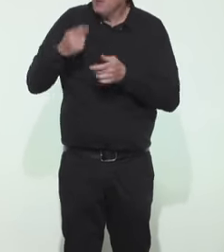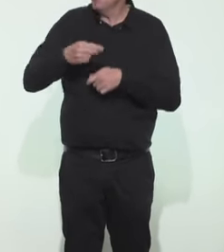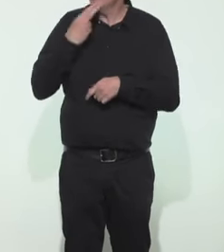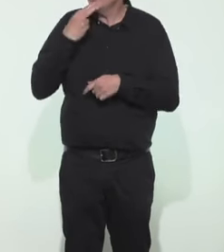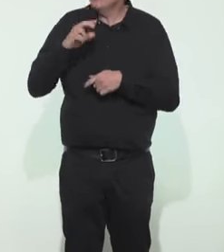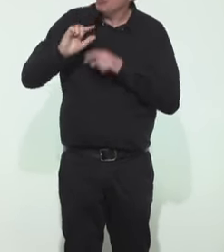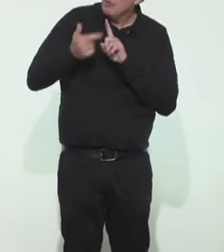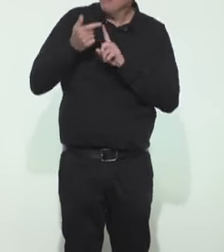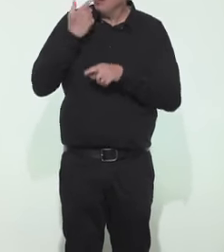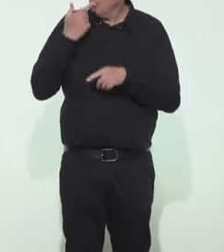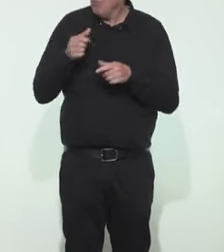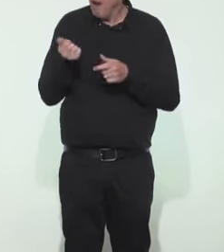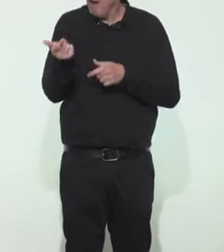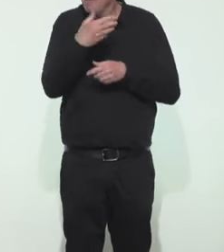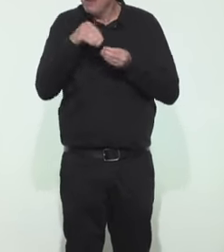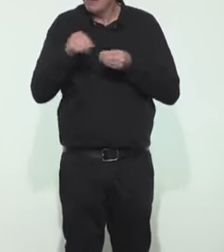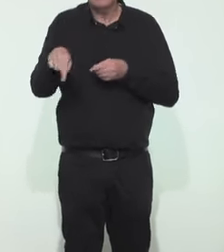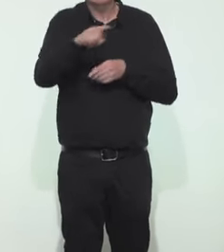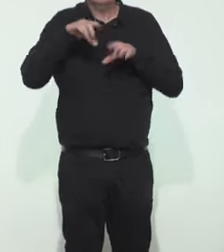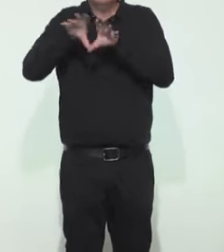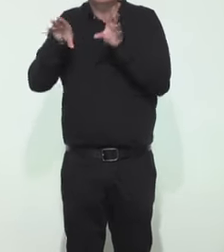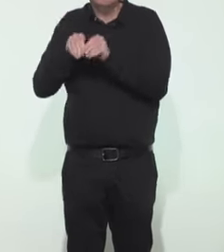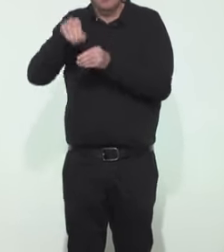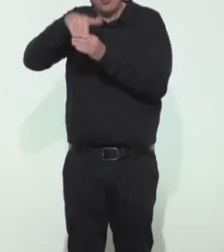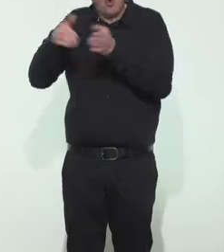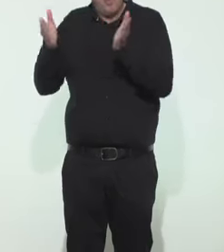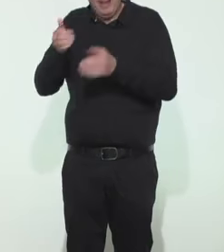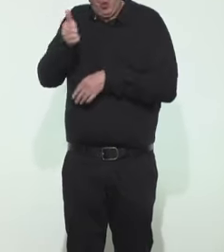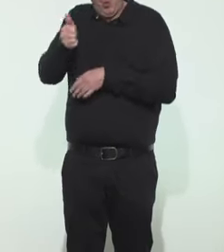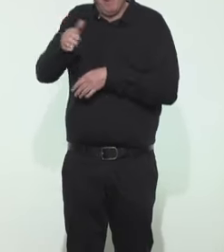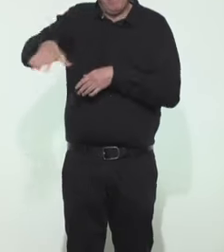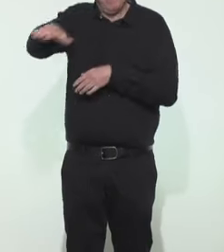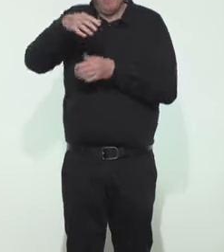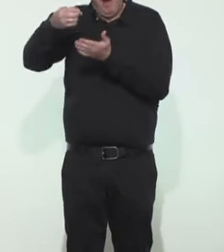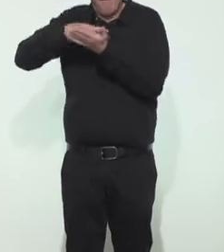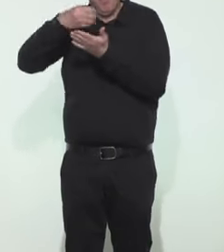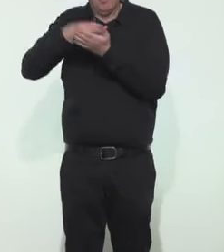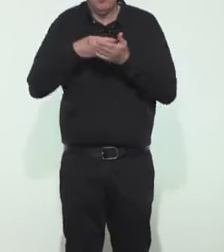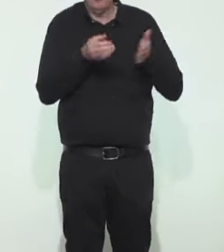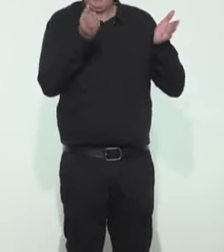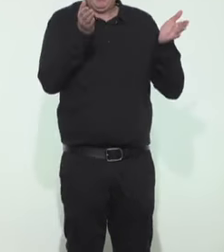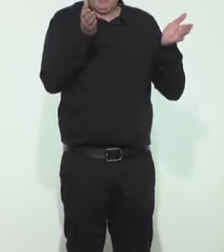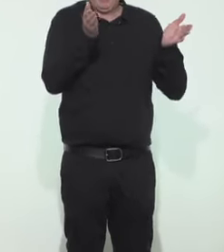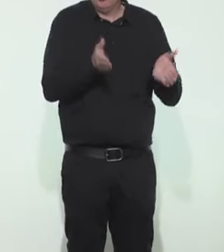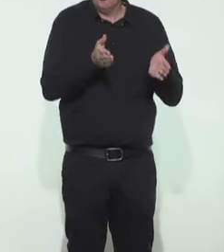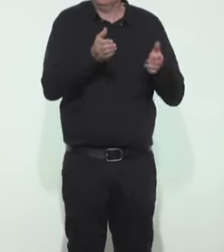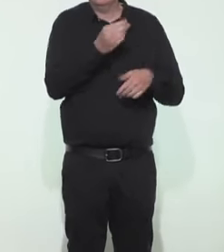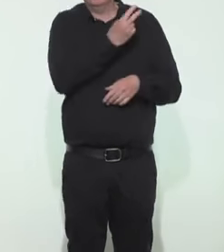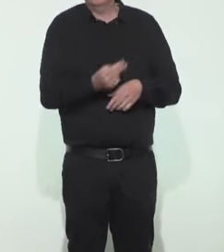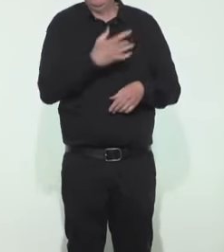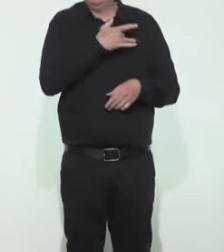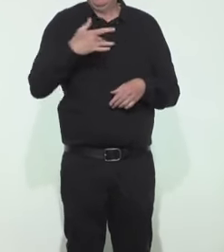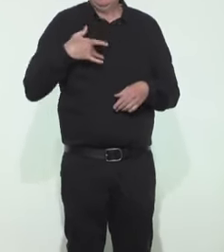spécialistes de l'hygiène hospitalière ce sont les équipes hospitalières qui nous saisissent et ce sont les agences nationales sanitaire qui valide ce type de process